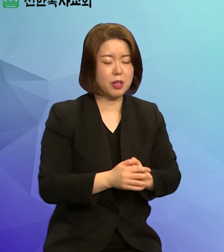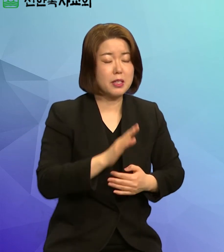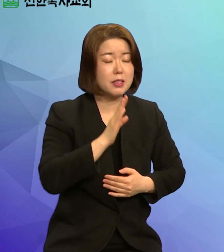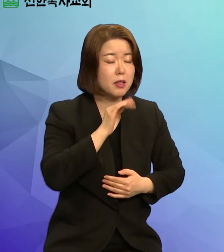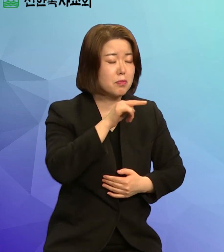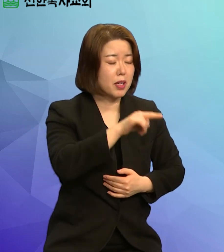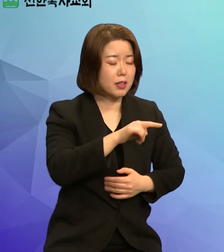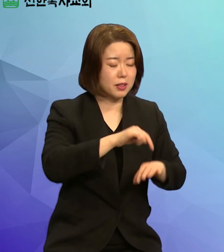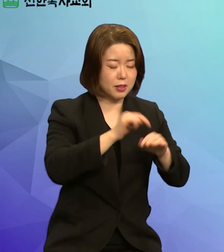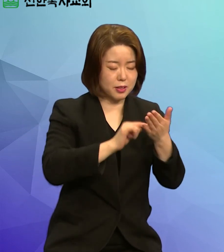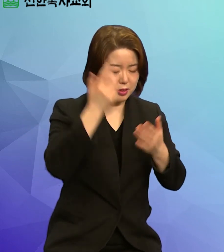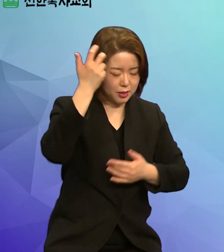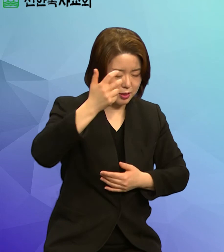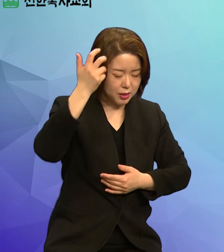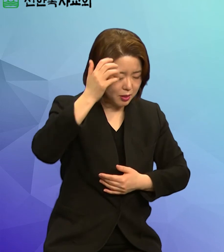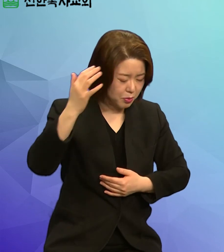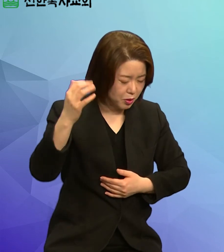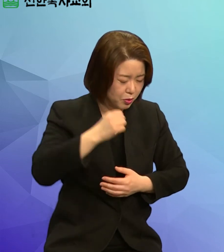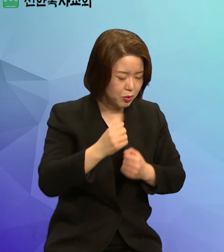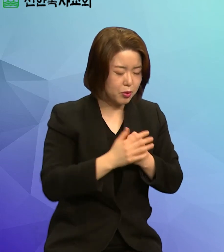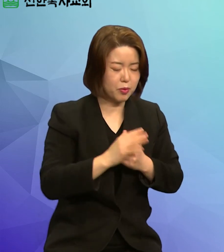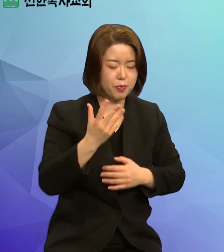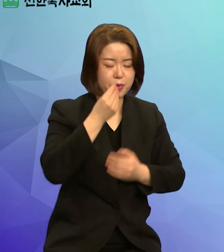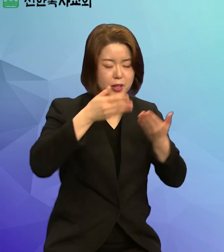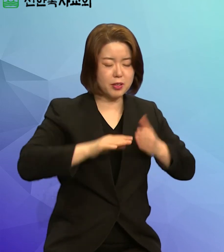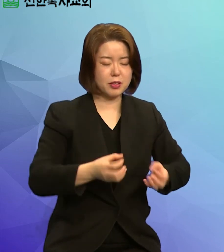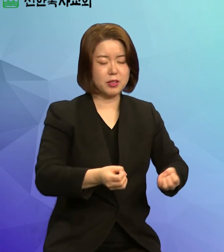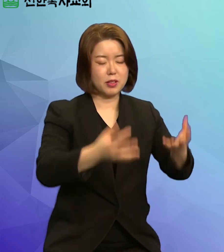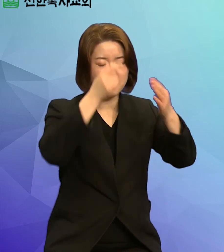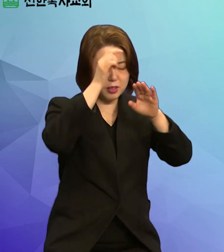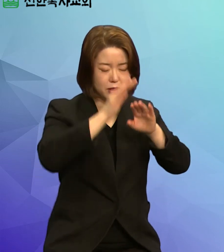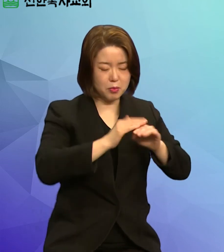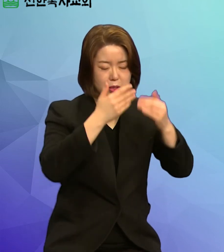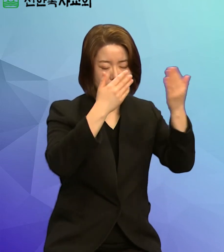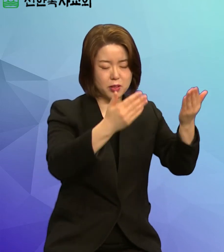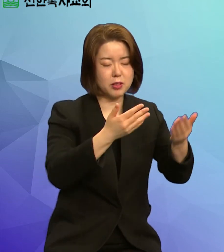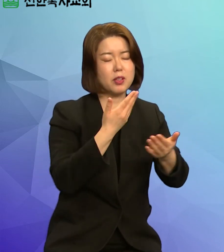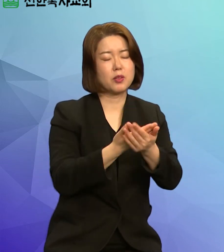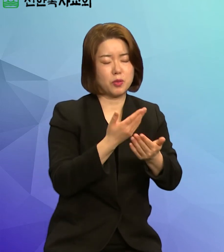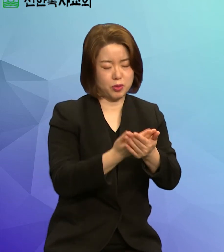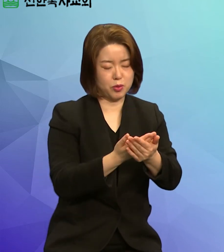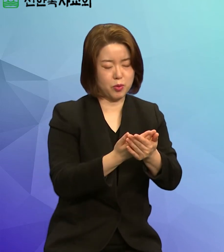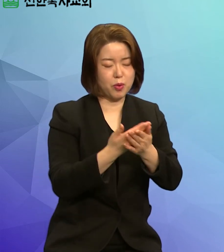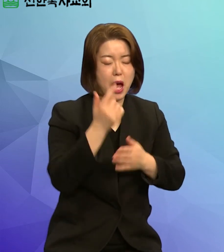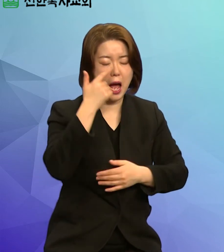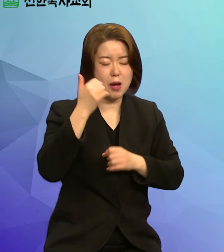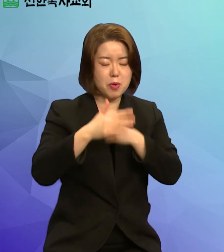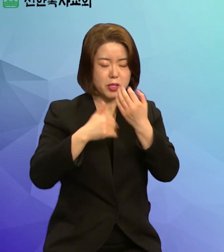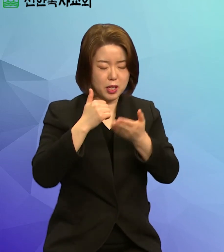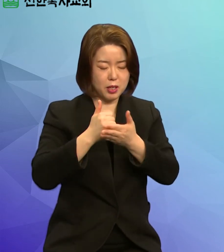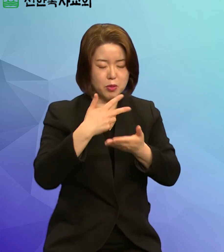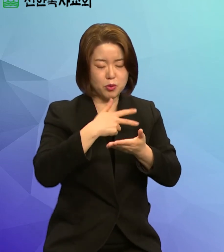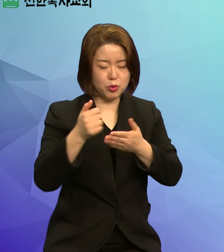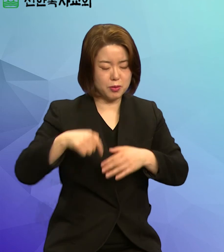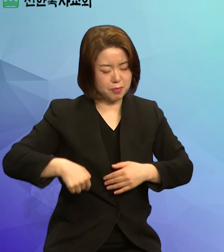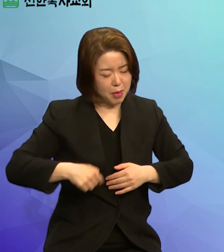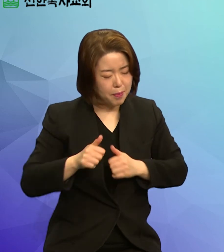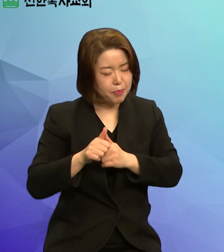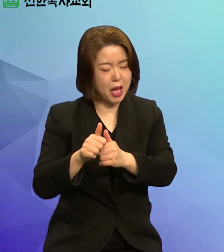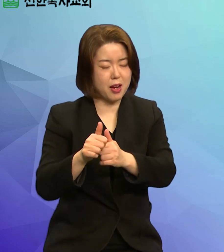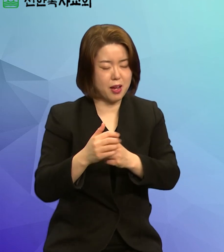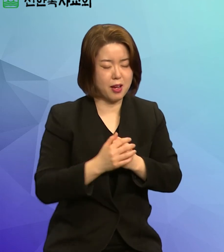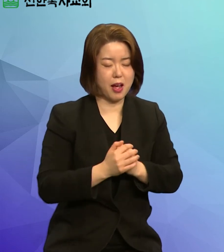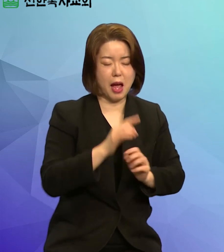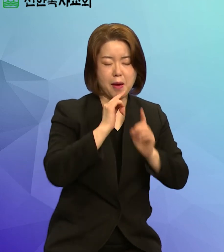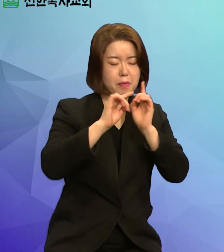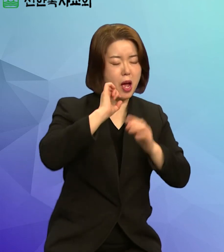그 심령으로 성탄절 예배를 드릴 수도 있게 하시고, 또한 아버지 하나님, 주의 마음을 따라 말할